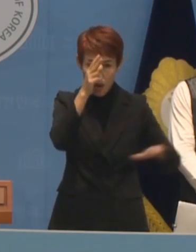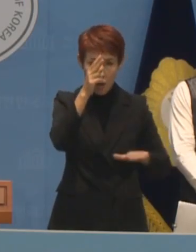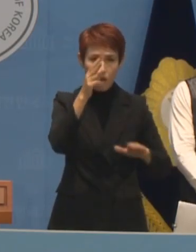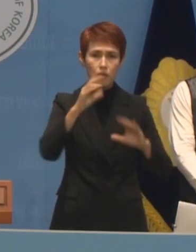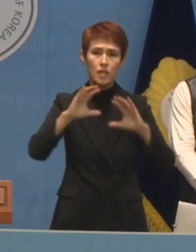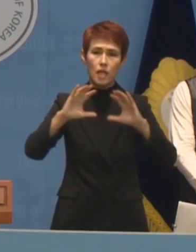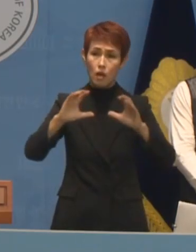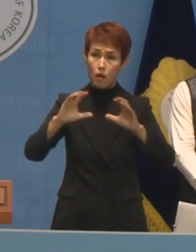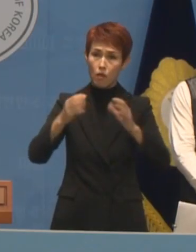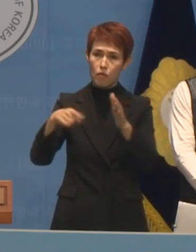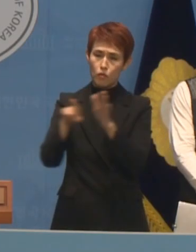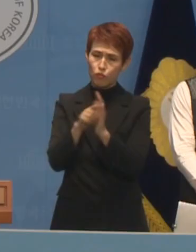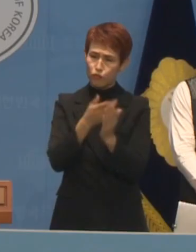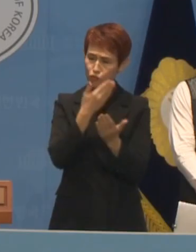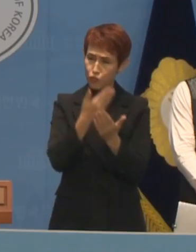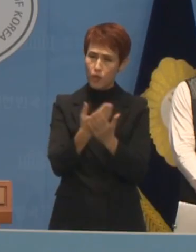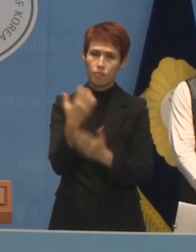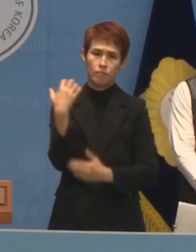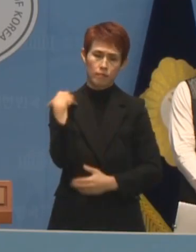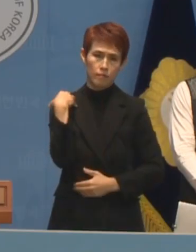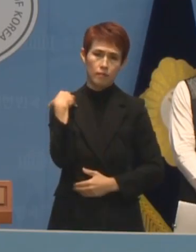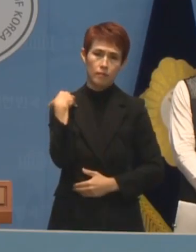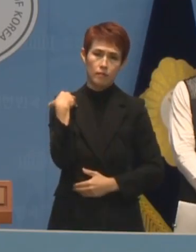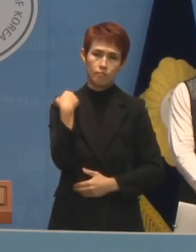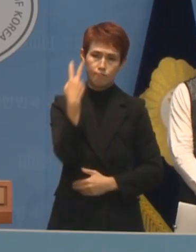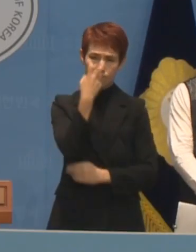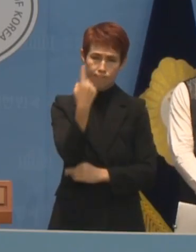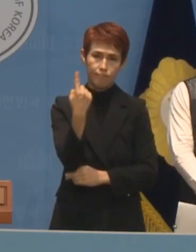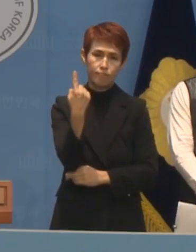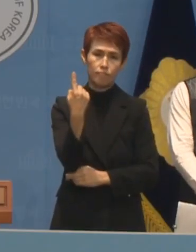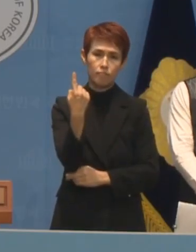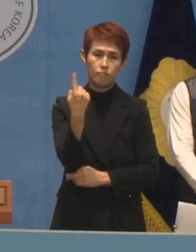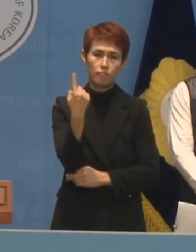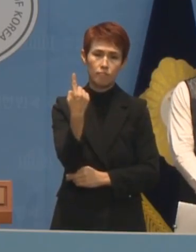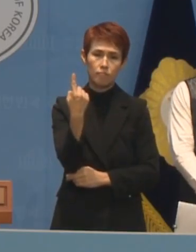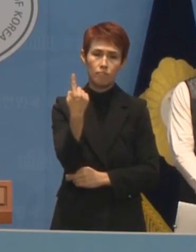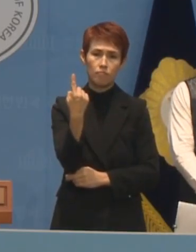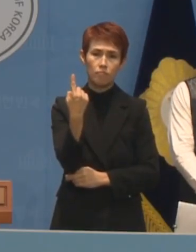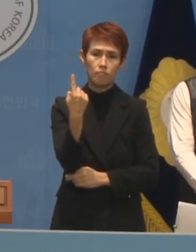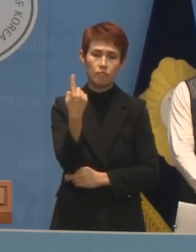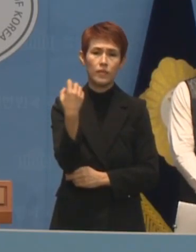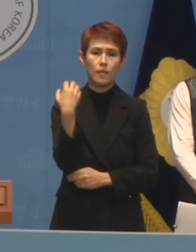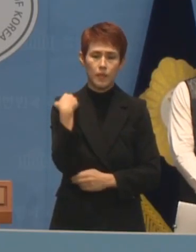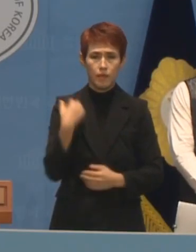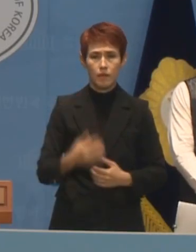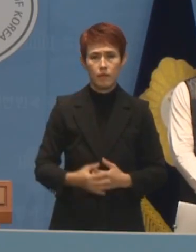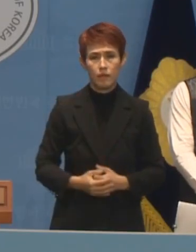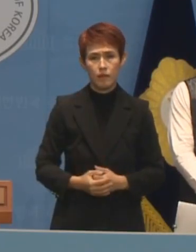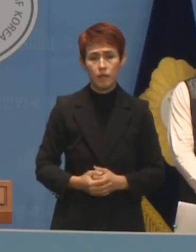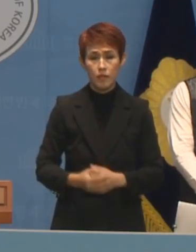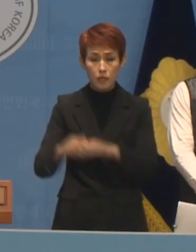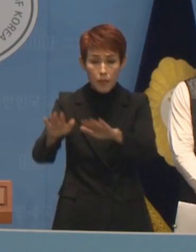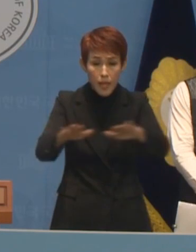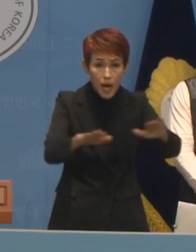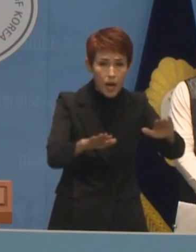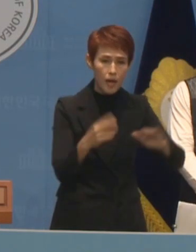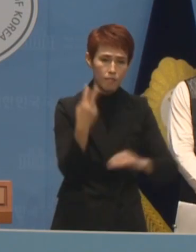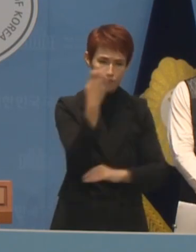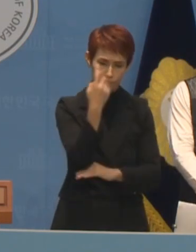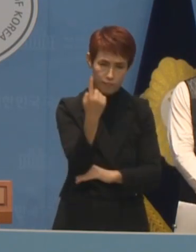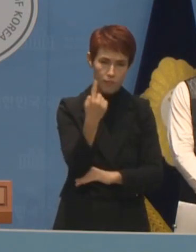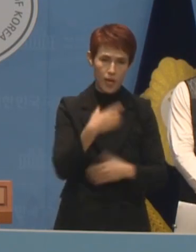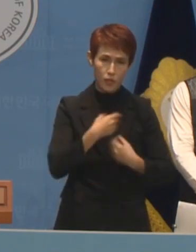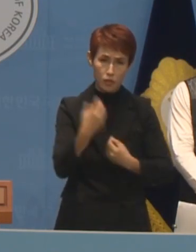국가의 중요 보안시설이자 국경으로도 볼 수 있는 국가관리 항만의 보안과